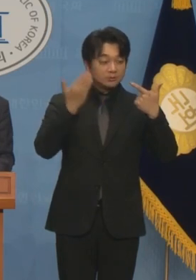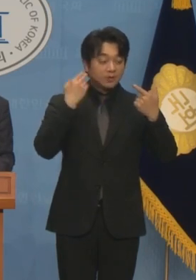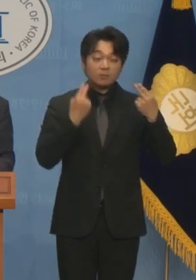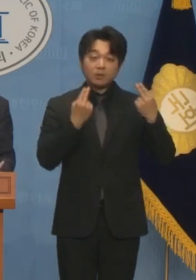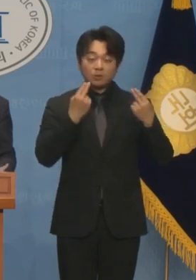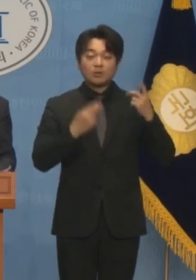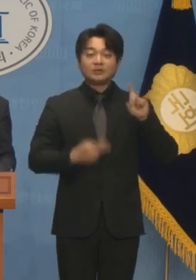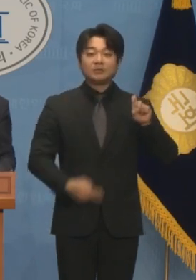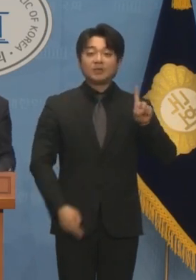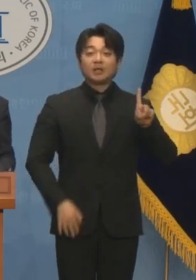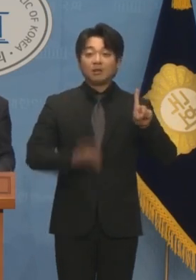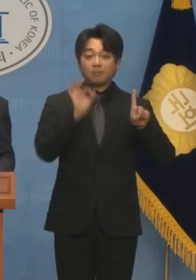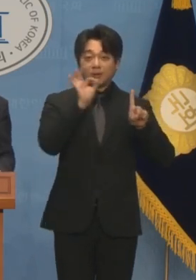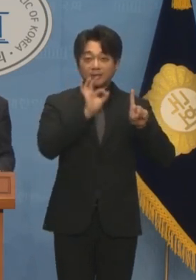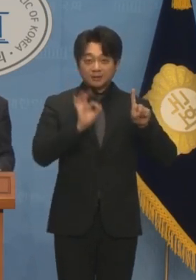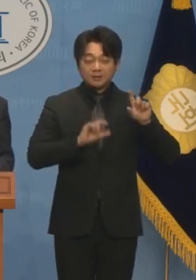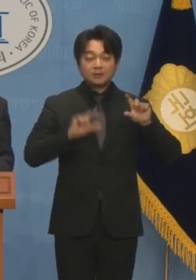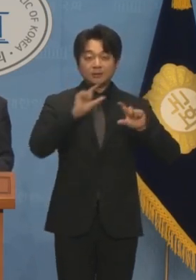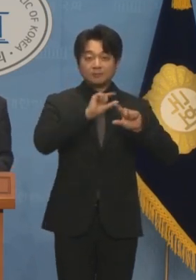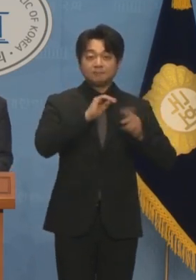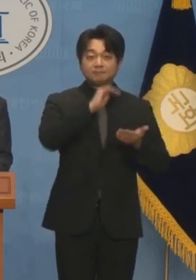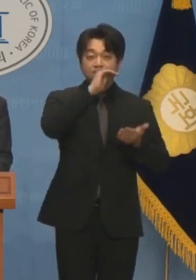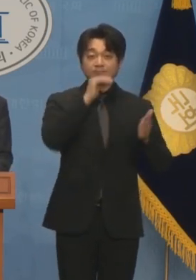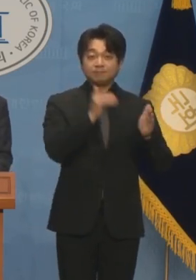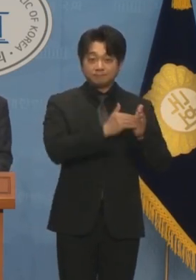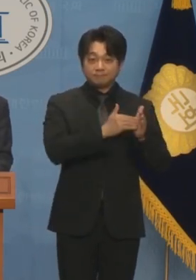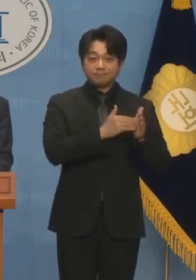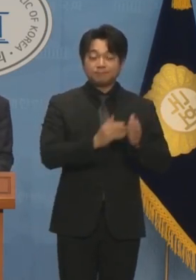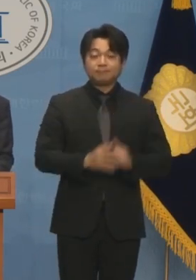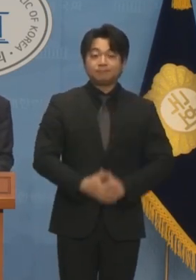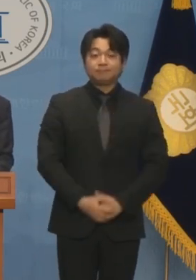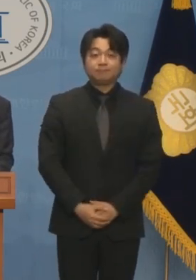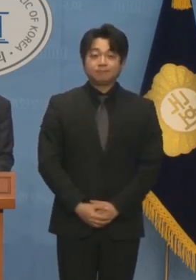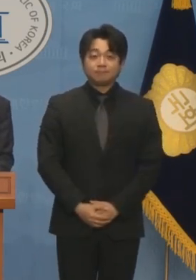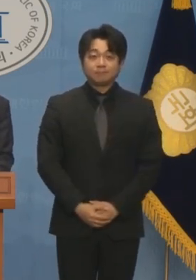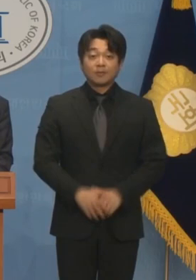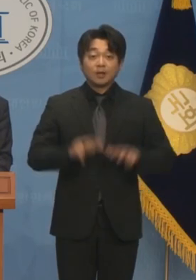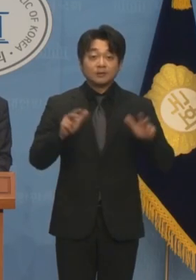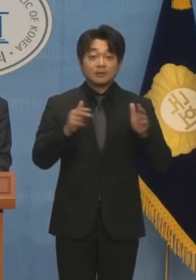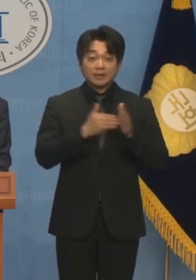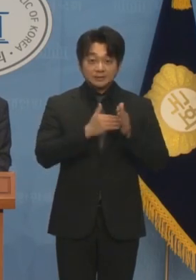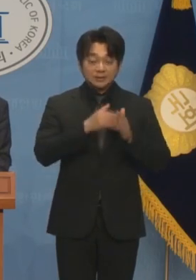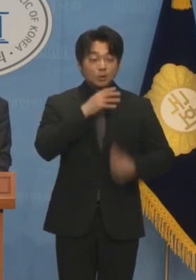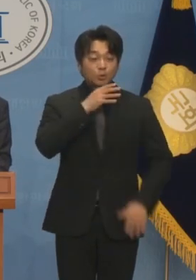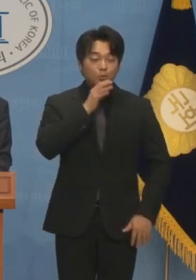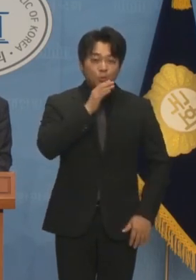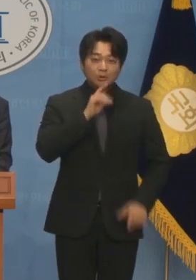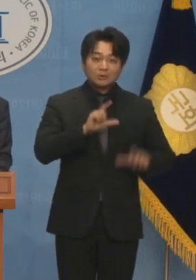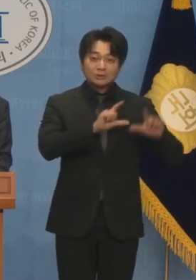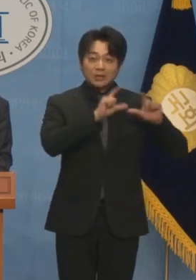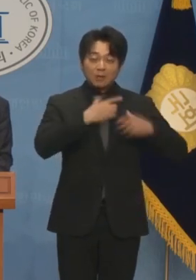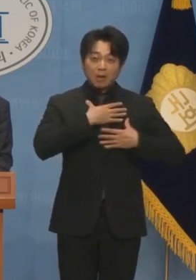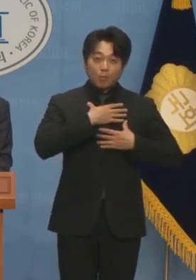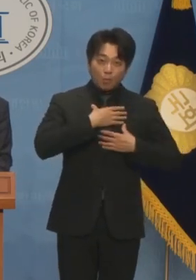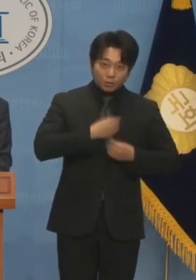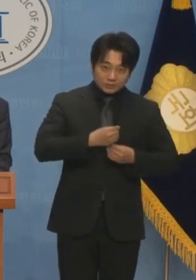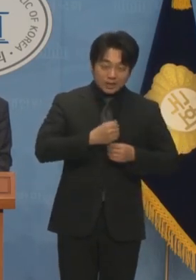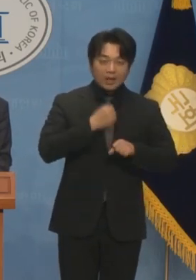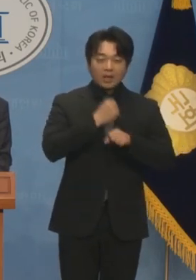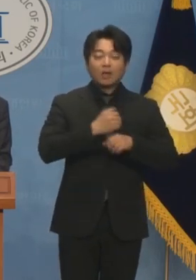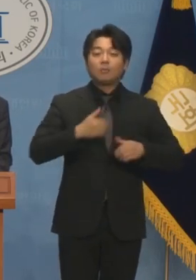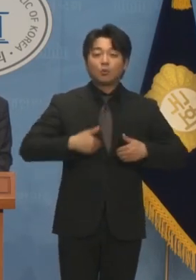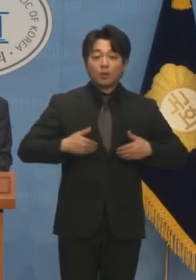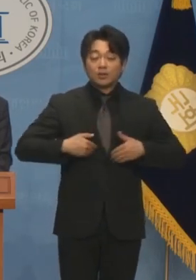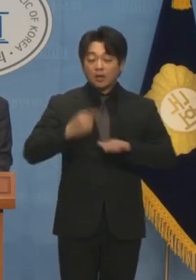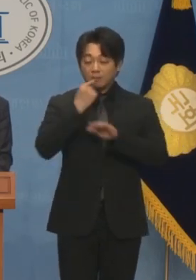11%가량 늘어나는 변화를 보인 것입니다. 그동안 노후소득 보장 강화를 지속적으로 주장해온